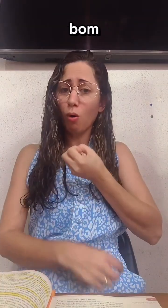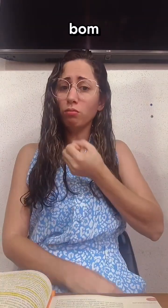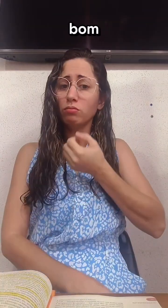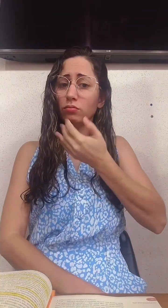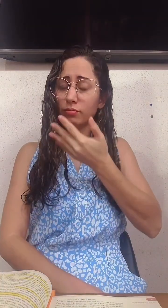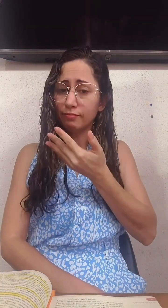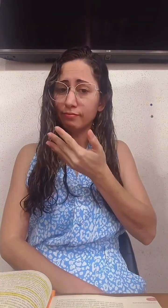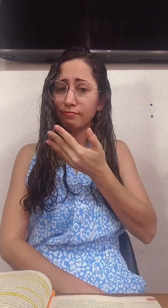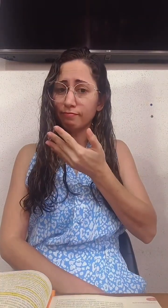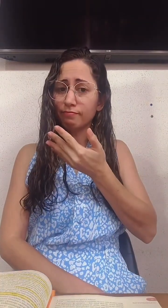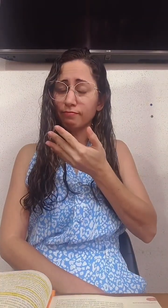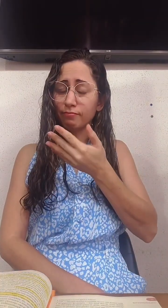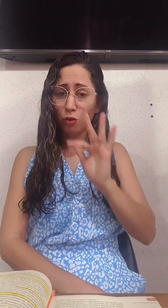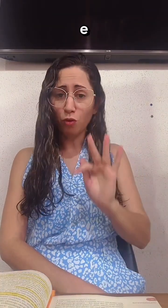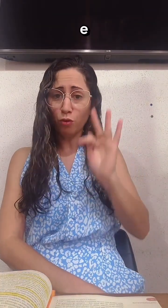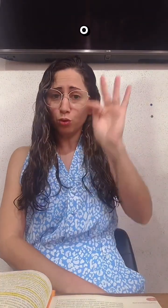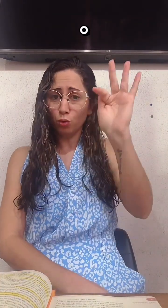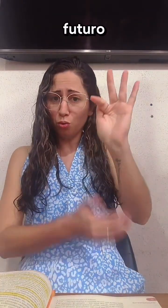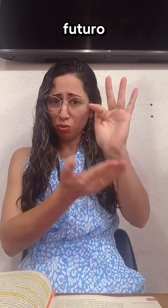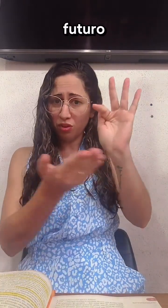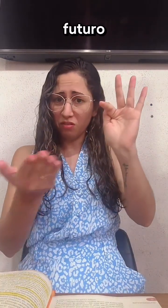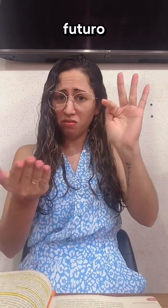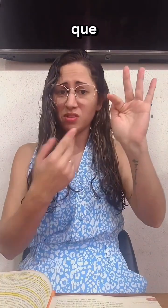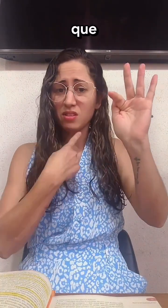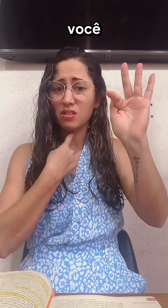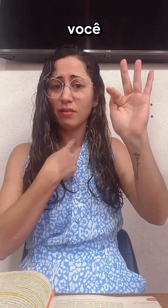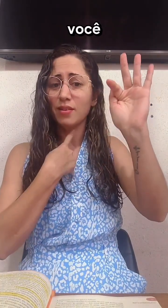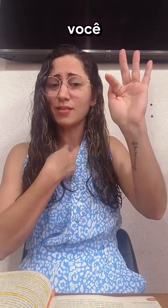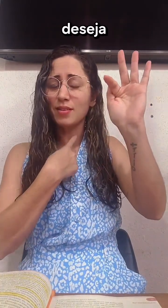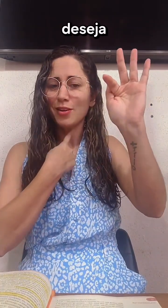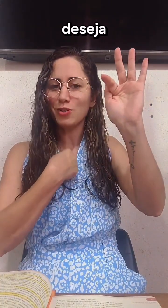bom. E o futuro que você deseja,